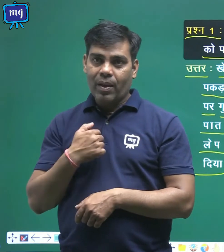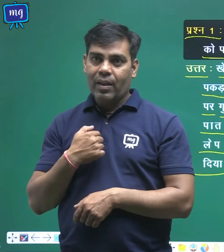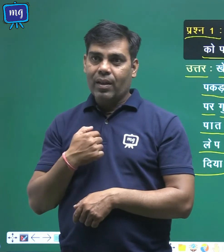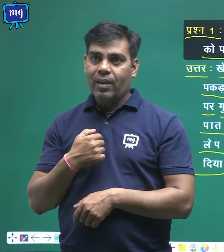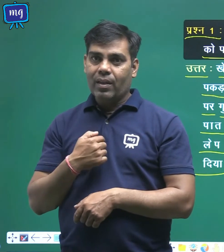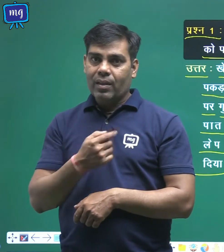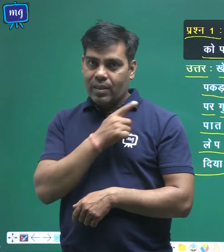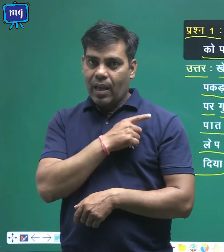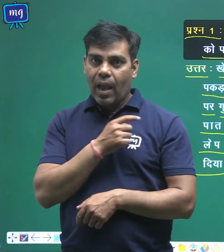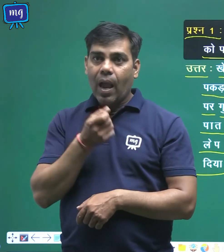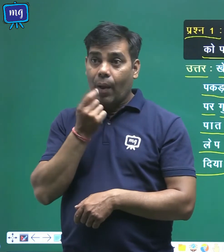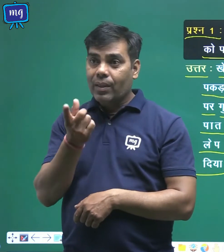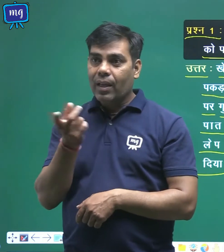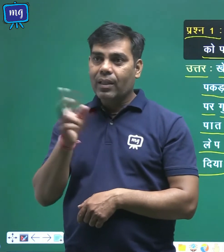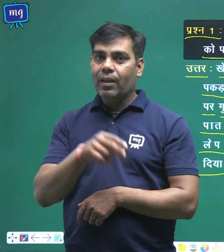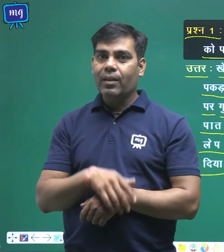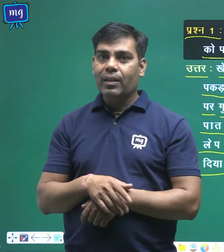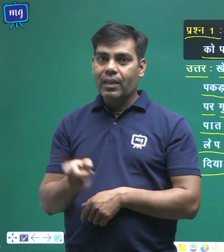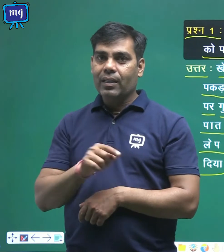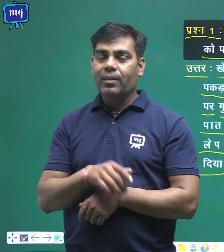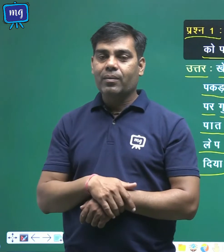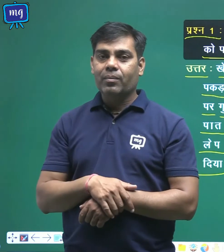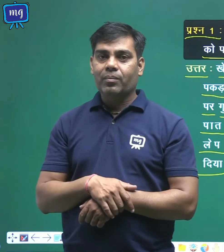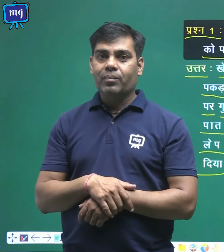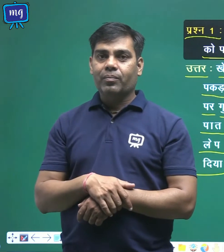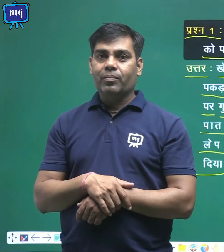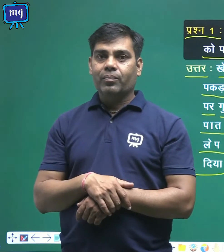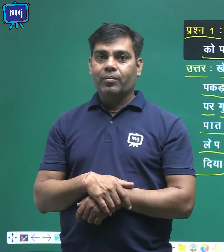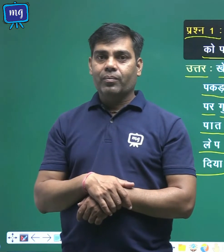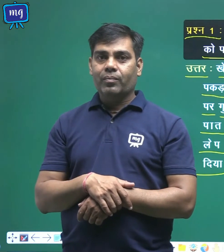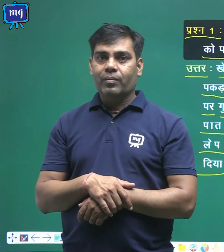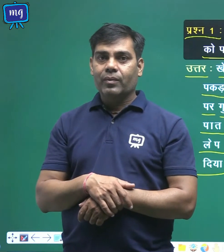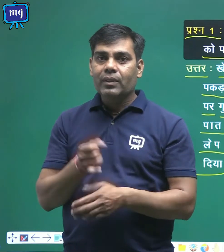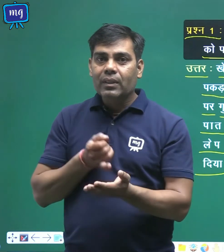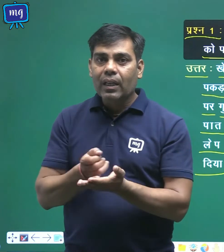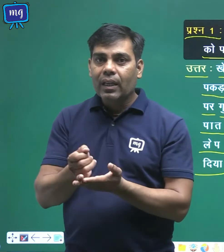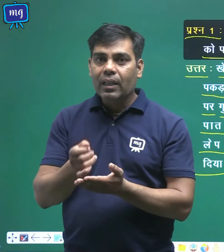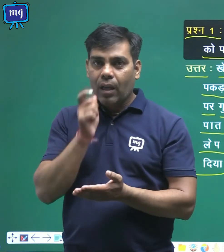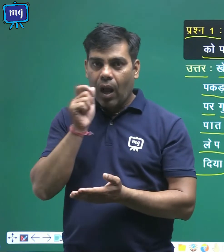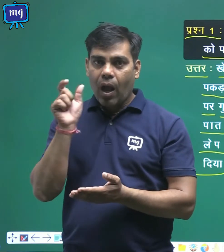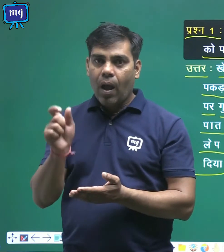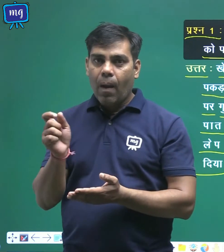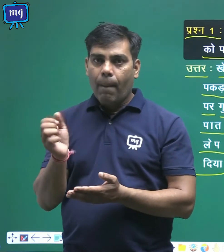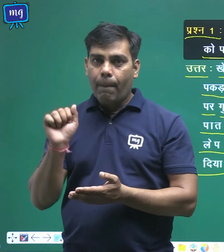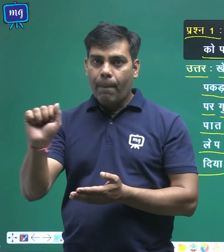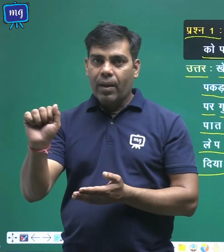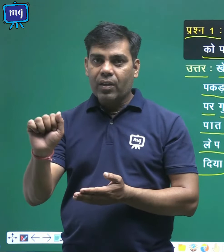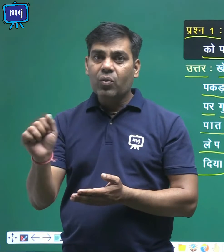ये बताया था कि खेत का मालिक जो बहुत लोभी